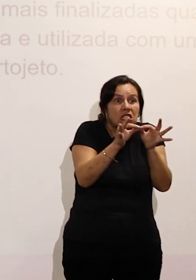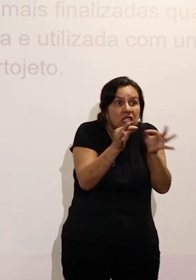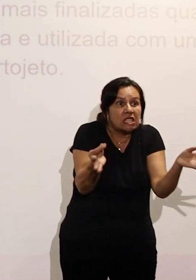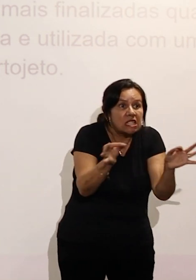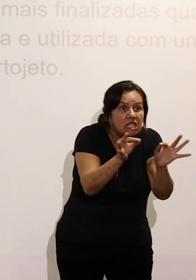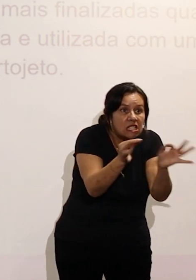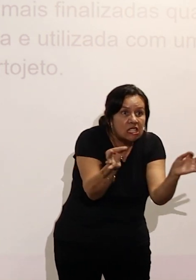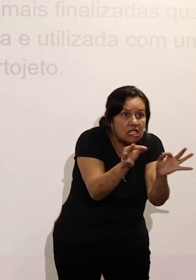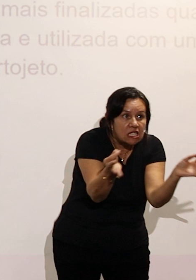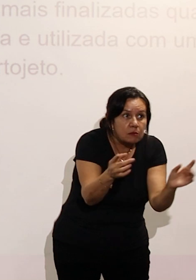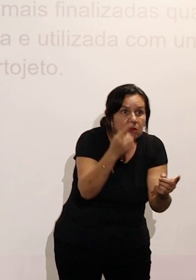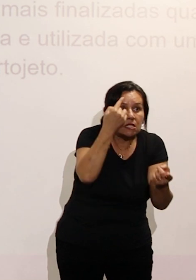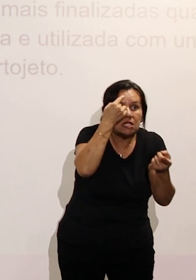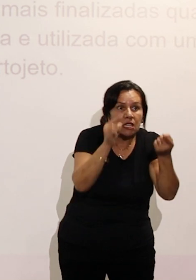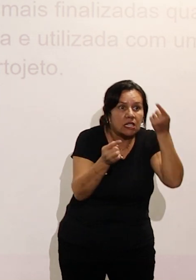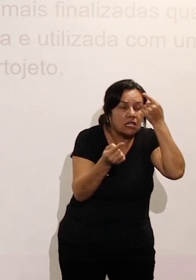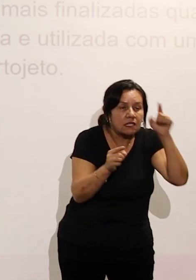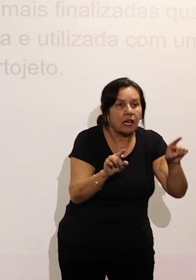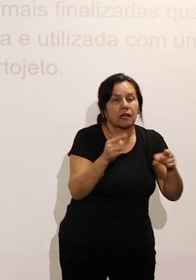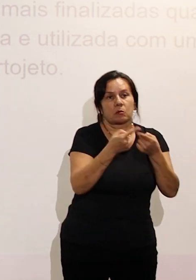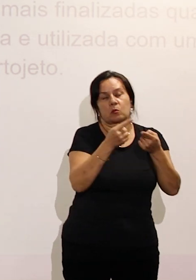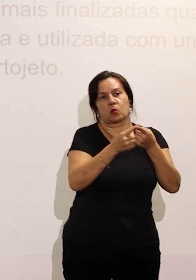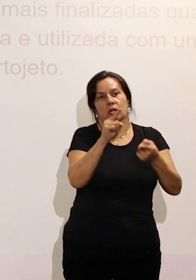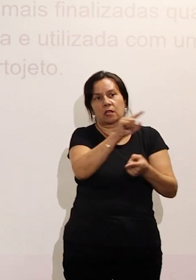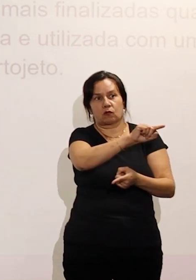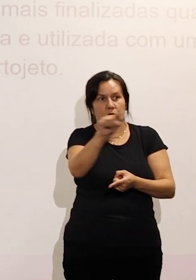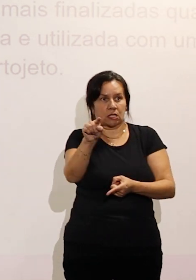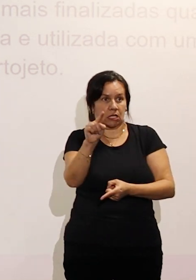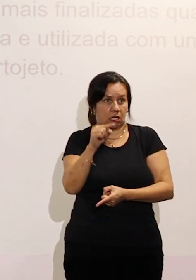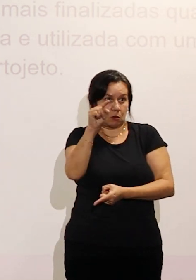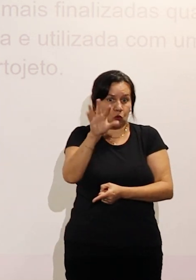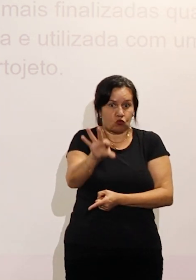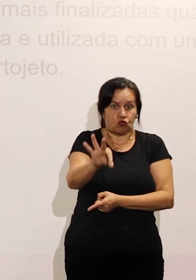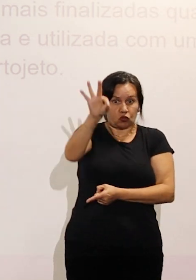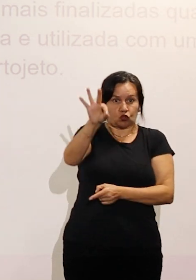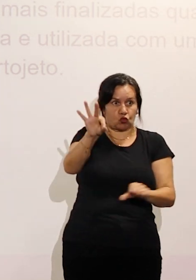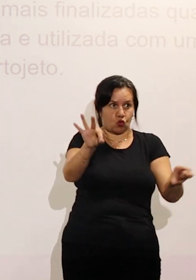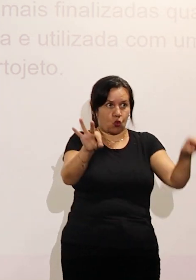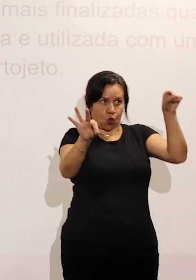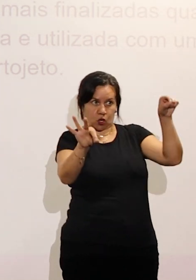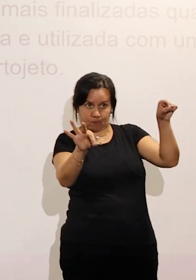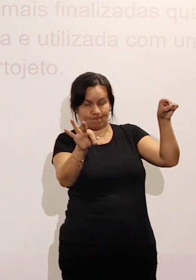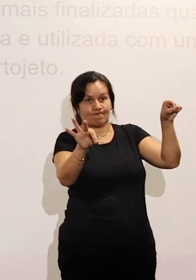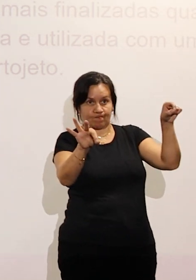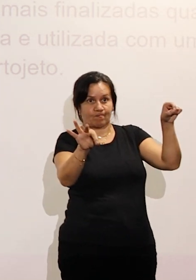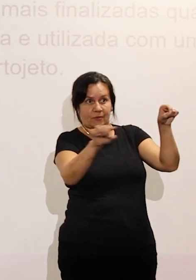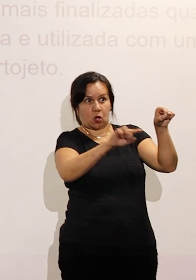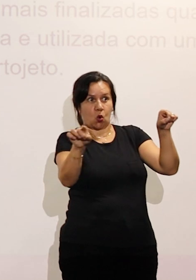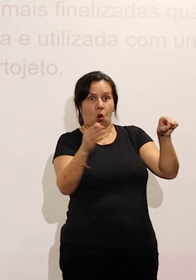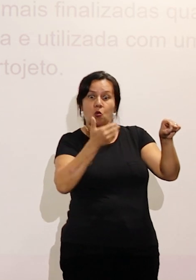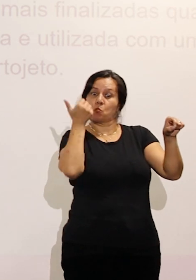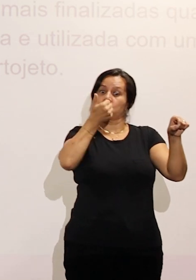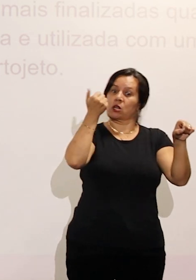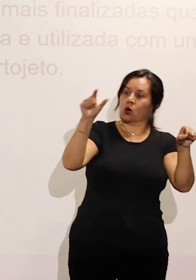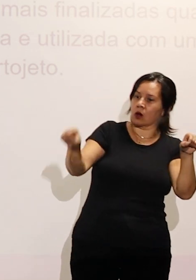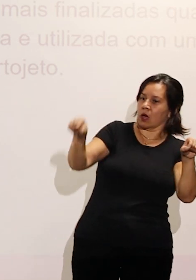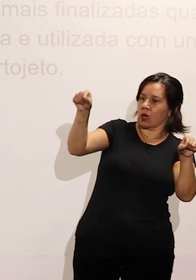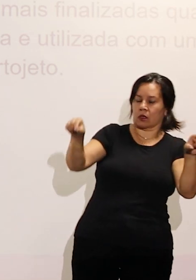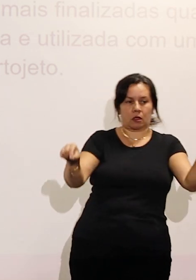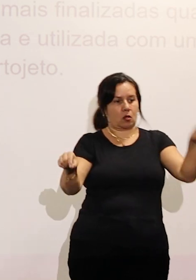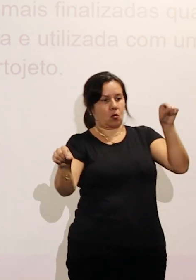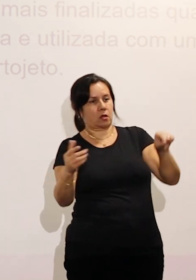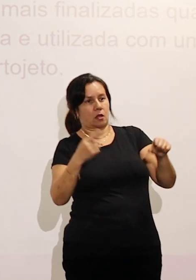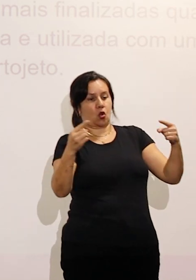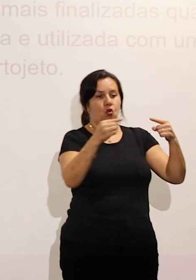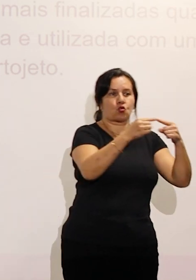simplificadas daquelas ideias para que se possa escolher uma versão qual que é a versão que fica mais bonitinha, qual a